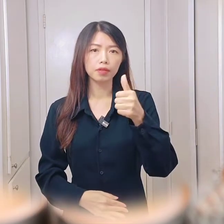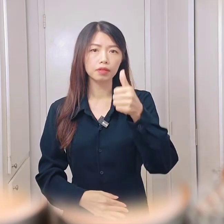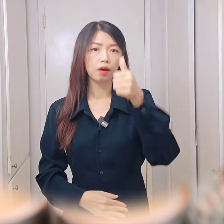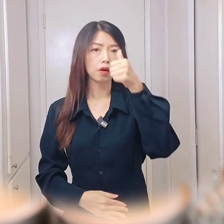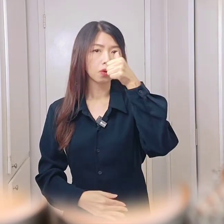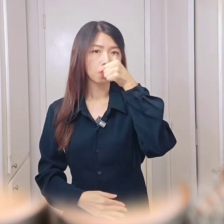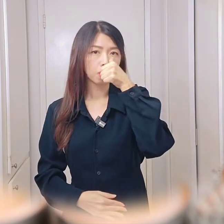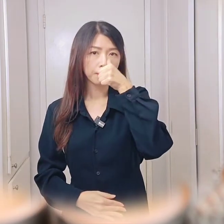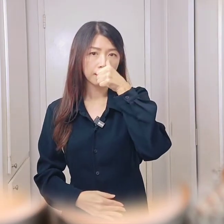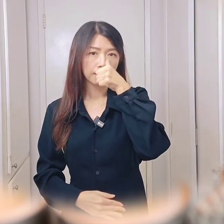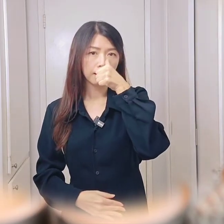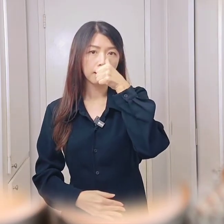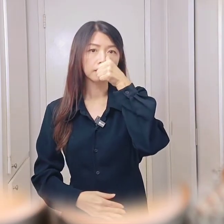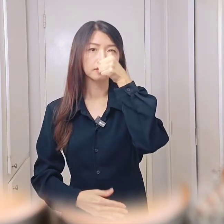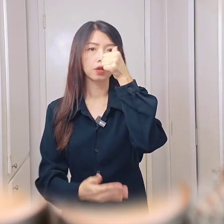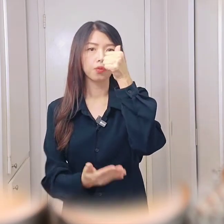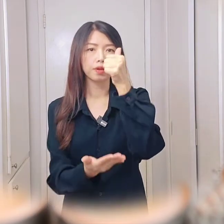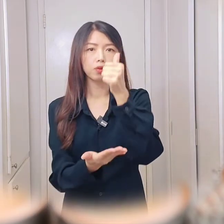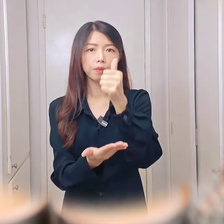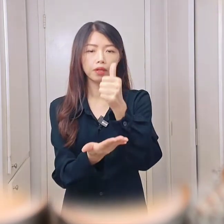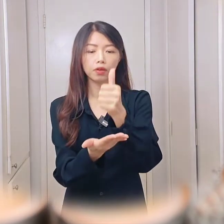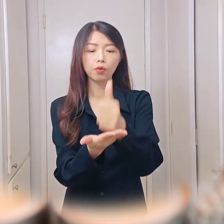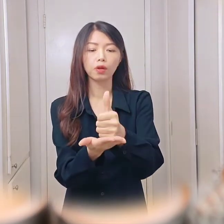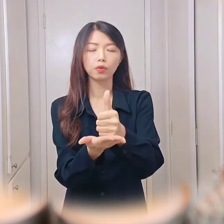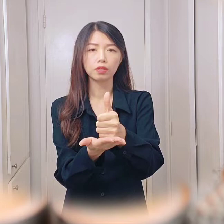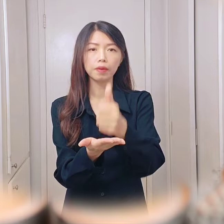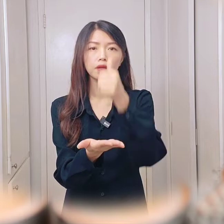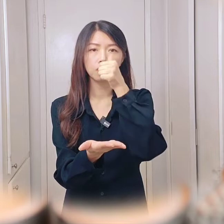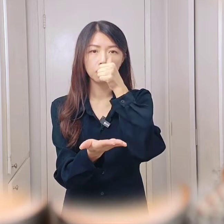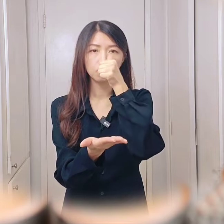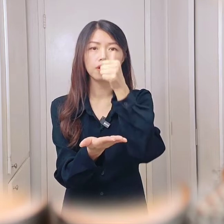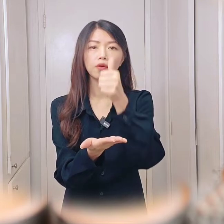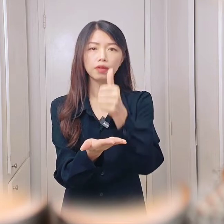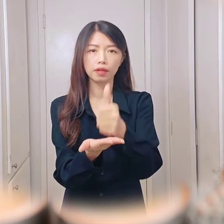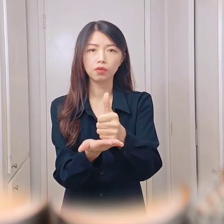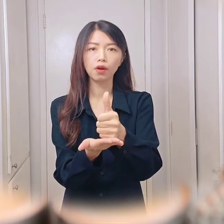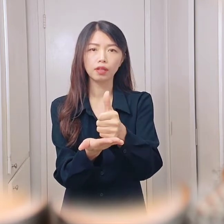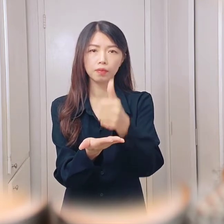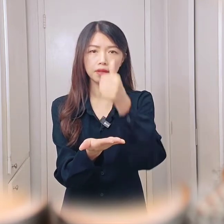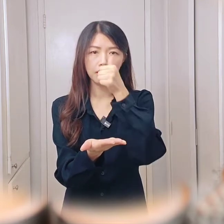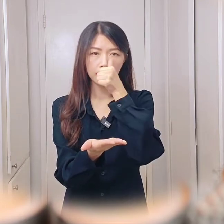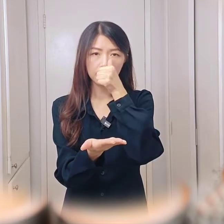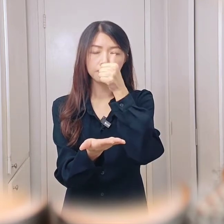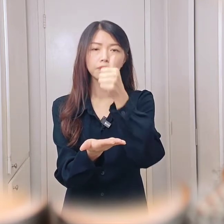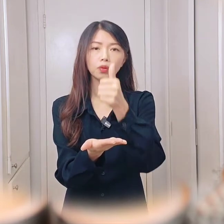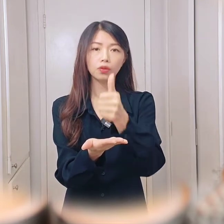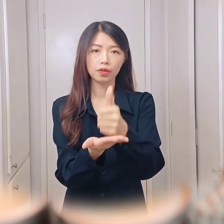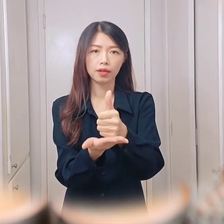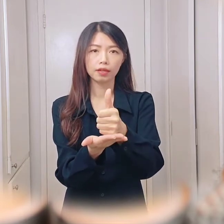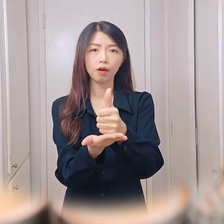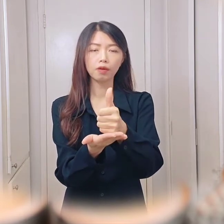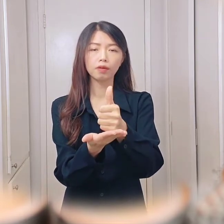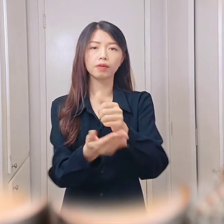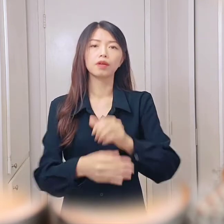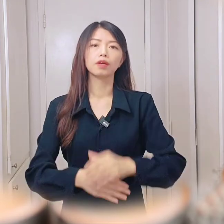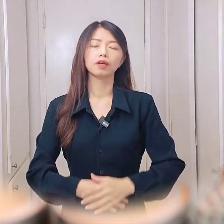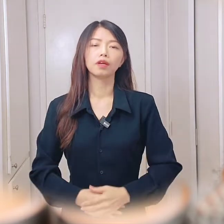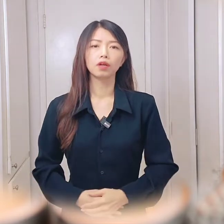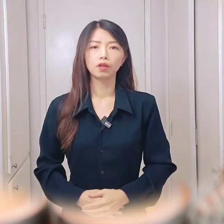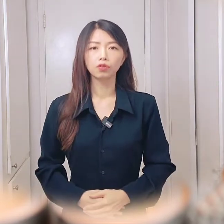엄지만 피셔서 코 옆에 댔다가 그대로 왼손 바닥에 올려놓으시면 죄라고 하는 대수어가 됩니다. 모든 죄에서